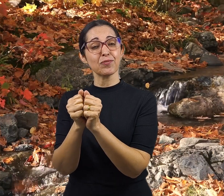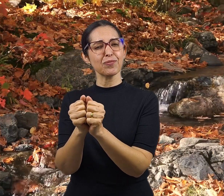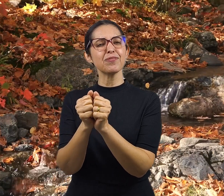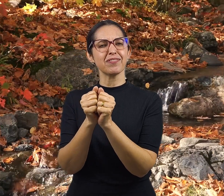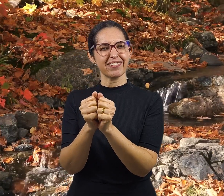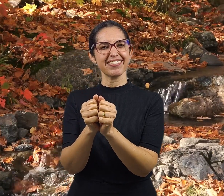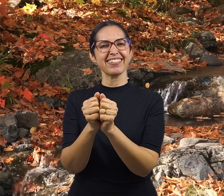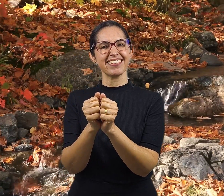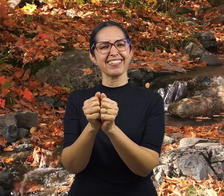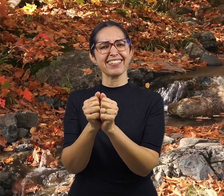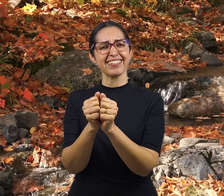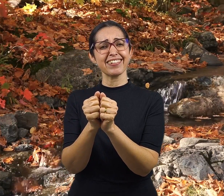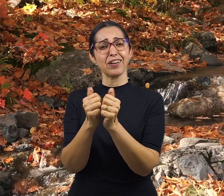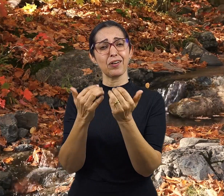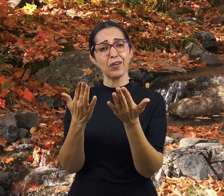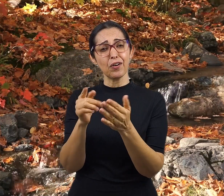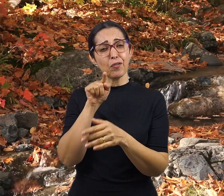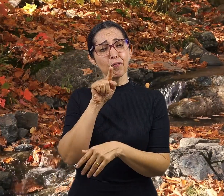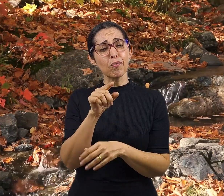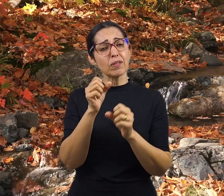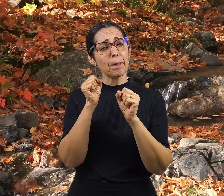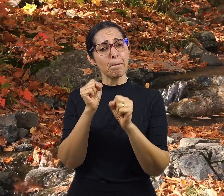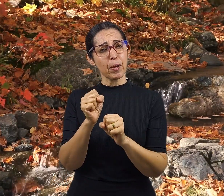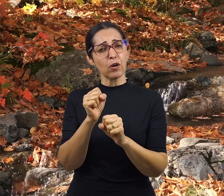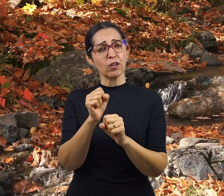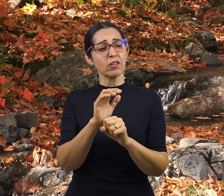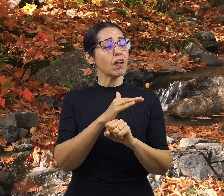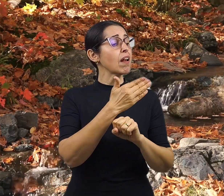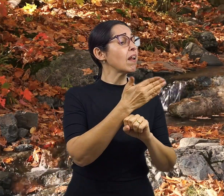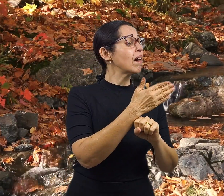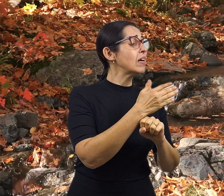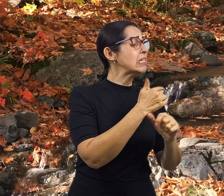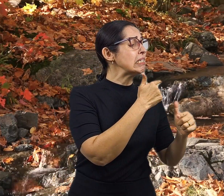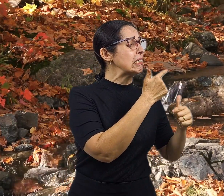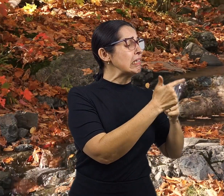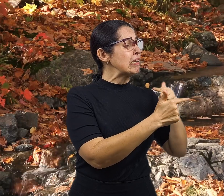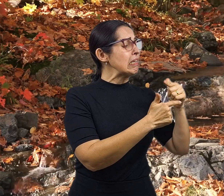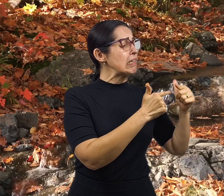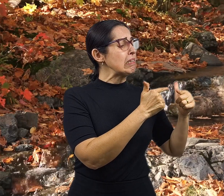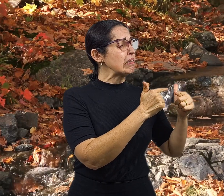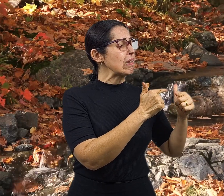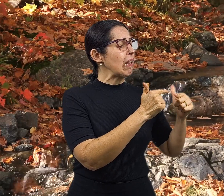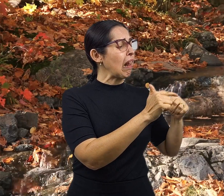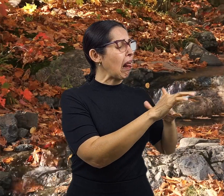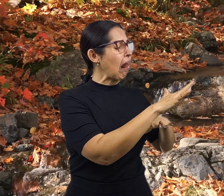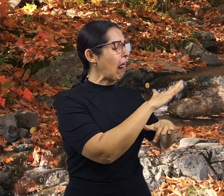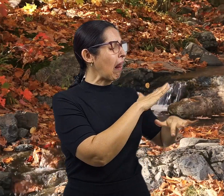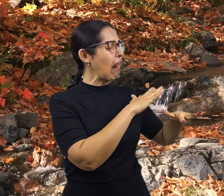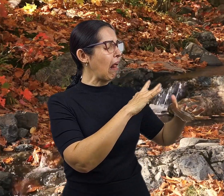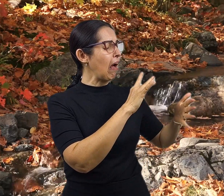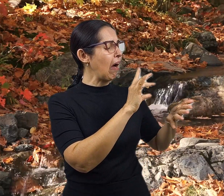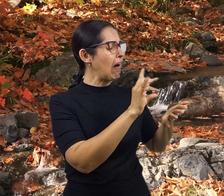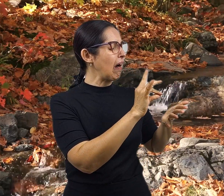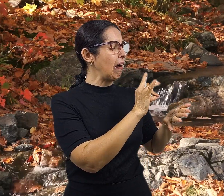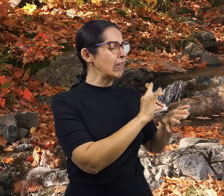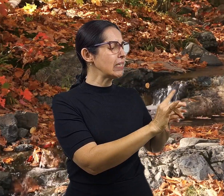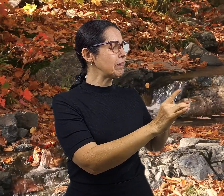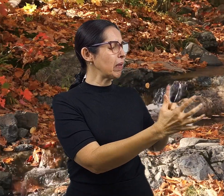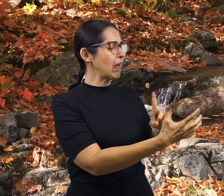saber que você pode passar um dia de lutas, de provas lá fora, enfrentar a sequia inteira, Mas quando você chegar aqui nesse lugar, você vai